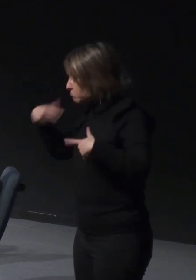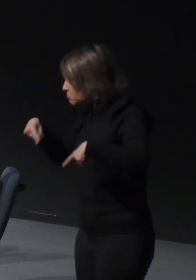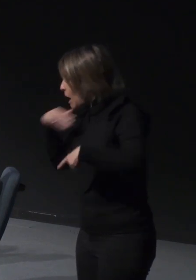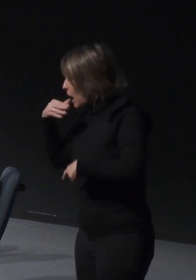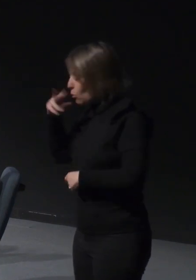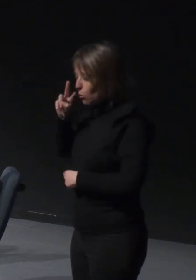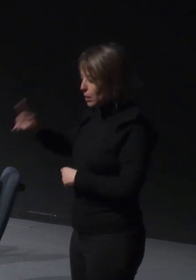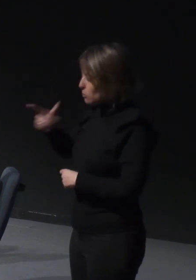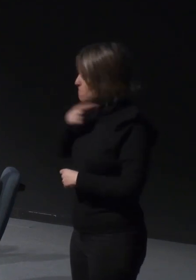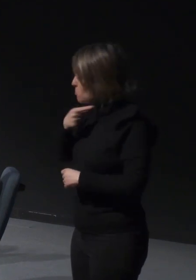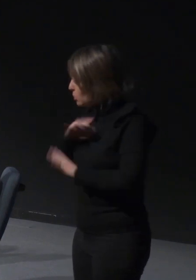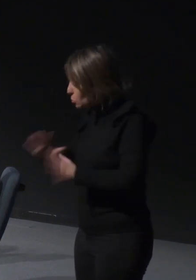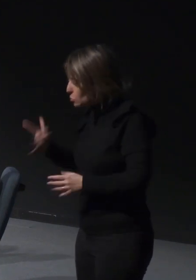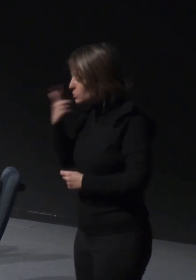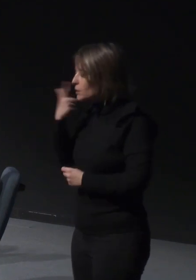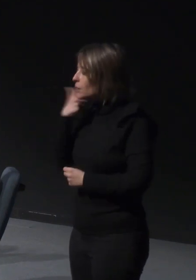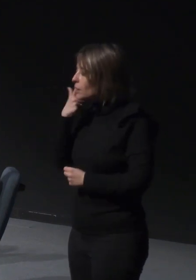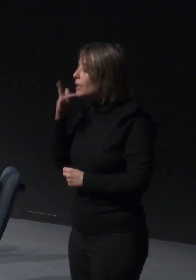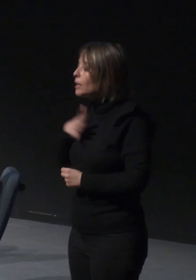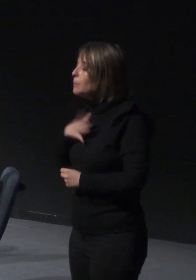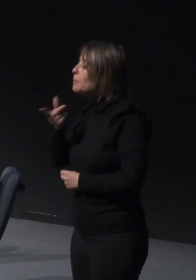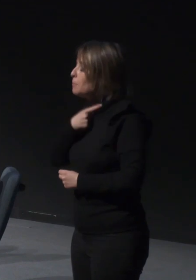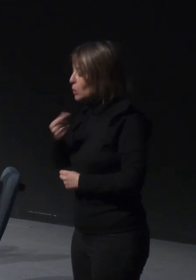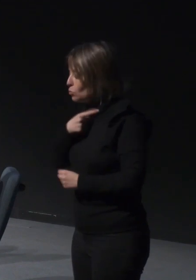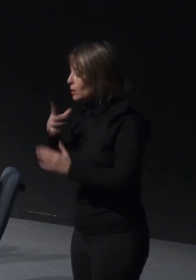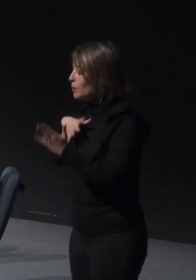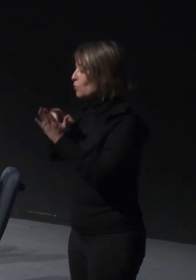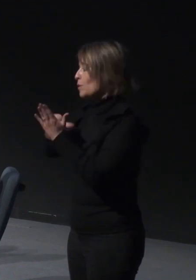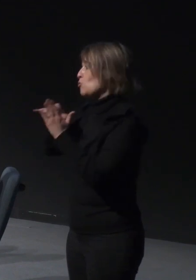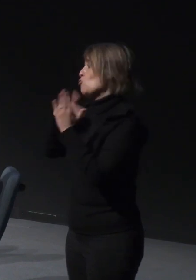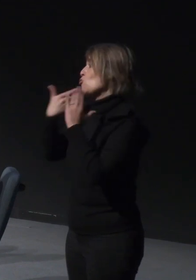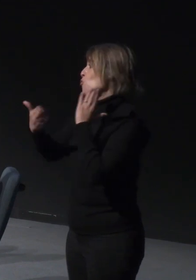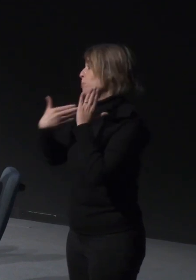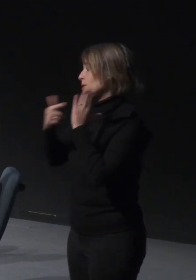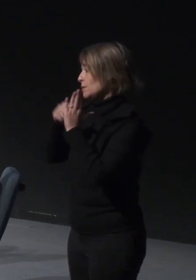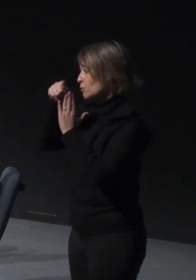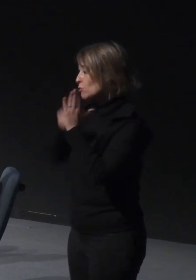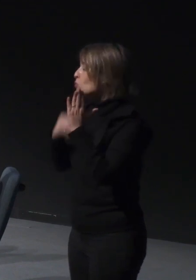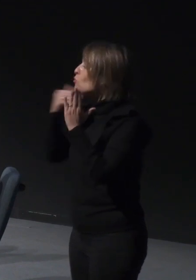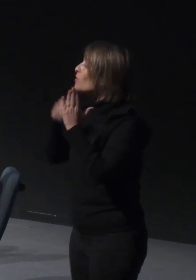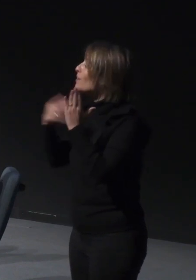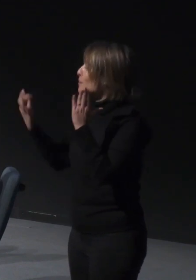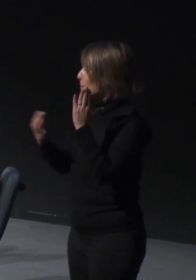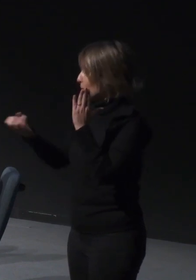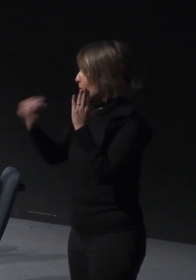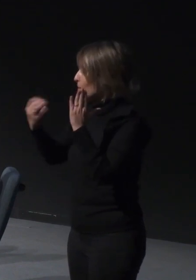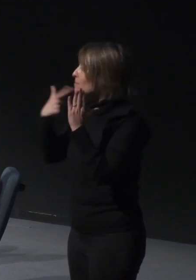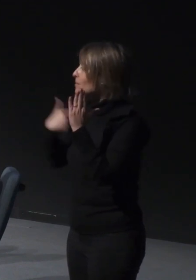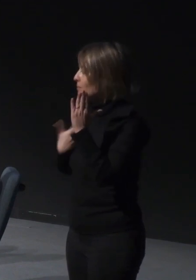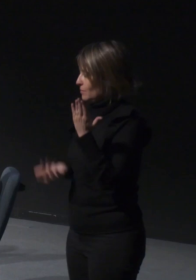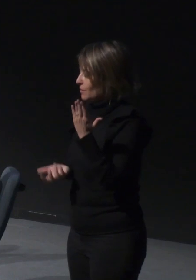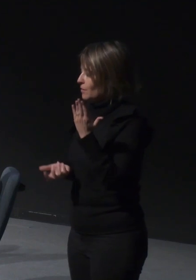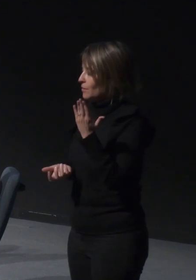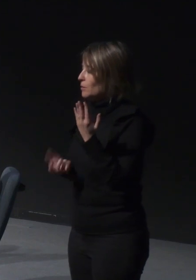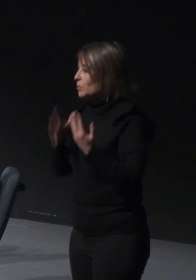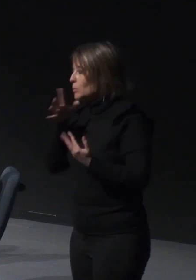estoy viendo que no me está molando nada y me gustaría que me enseñaras algunas conversaciones o que me enseñaras algo de lo que está pasando. ¿Vale? Porque es que